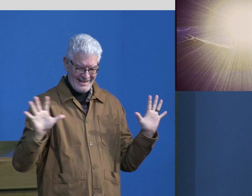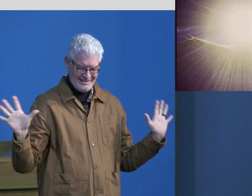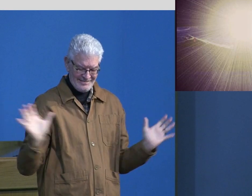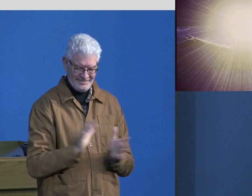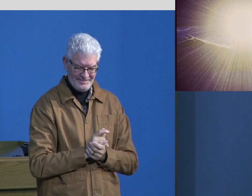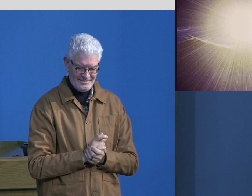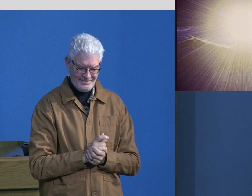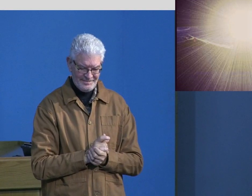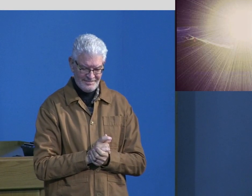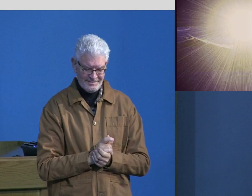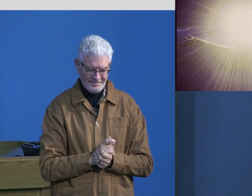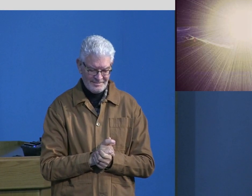God is lig.